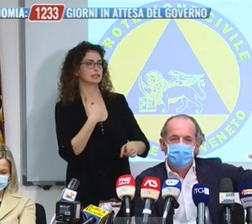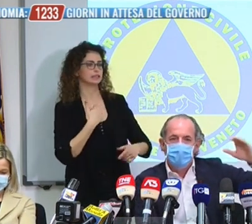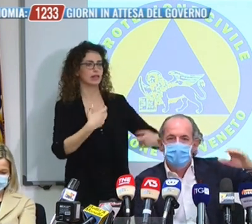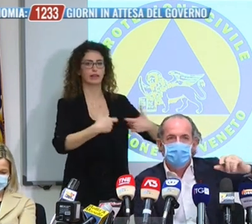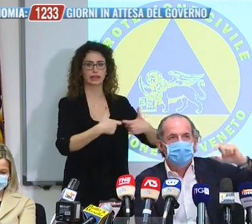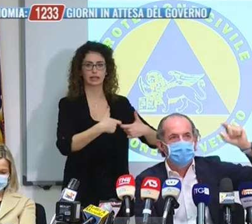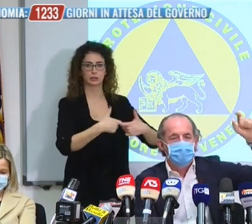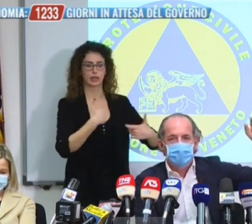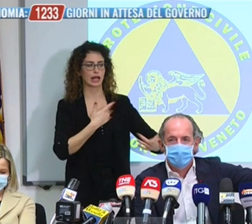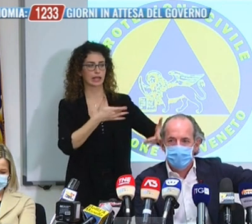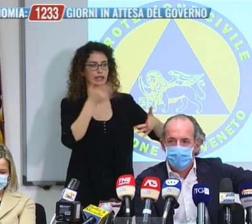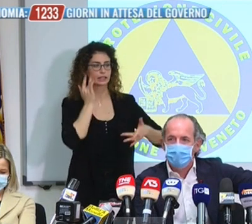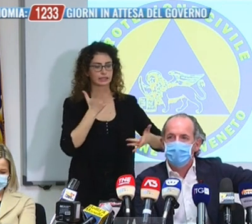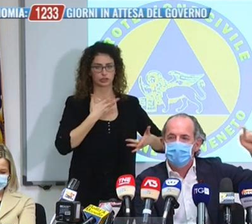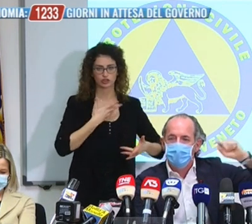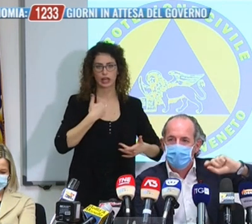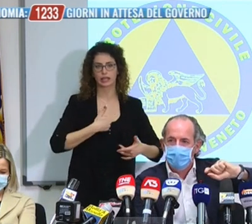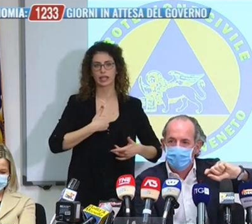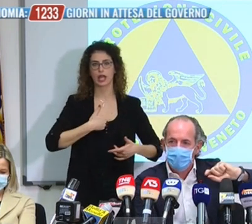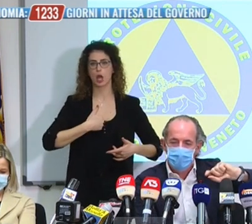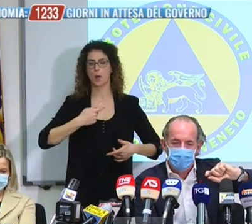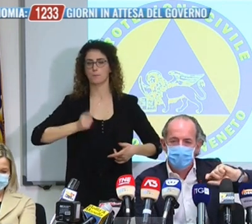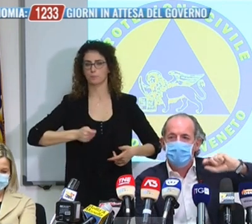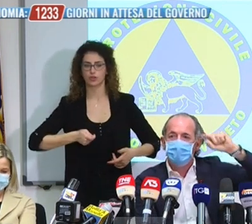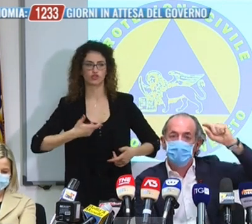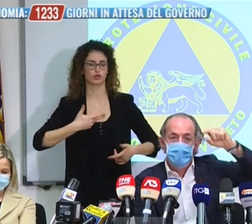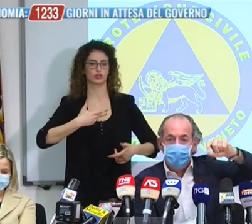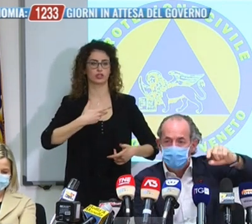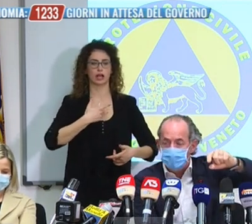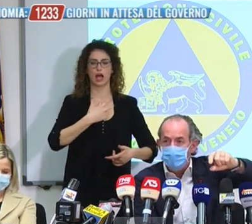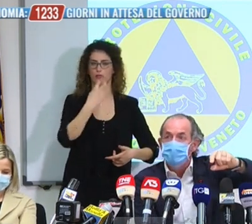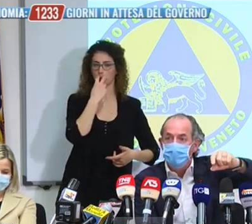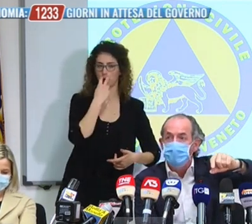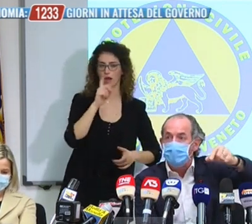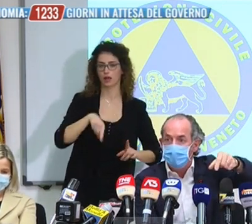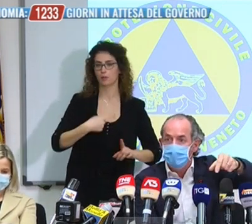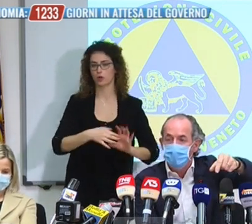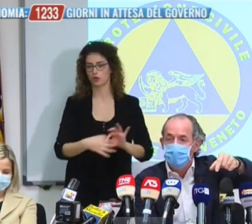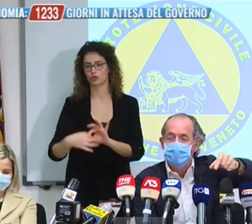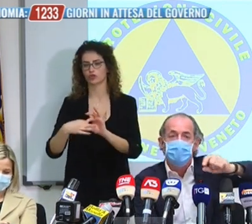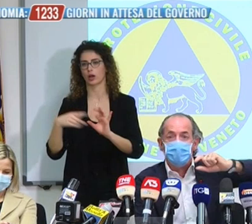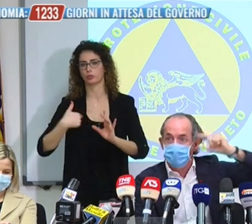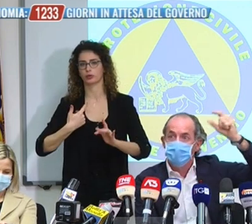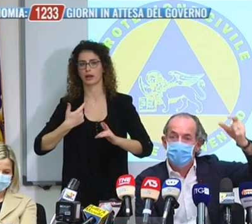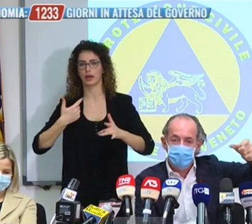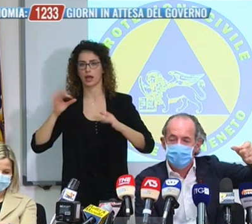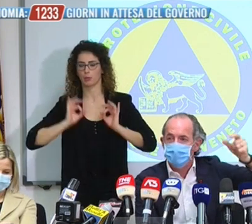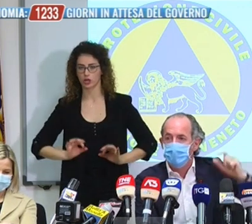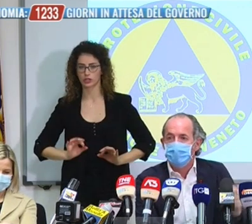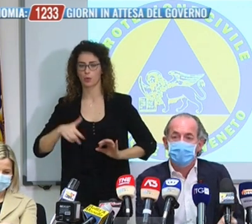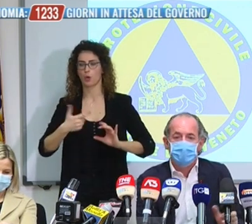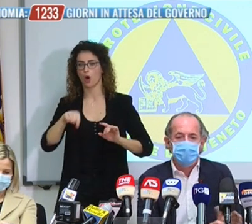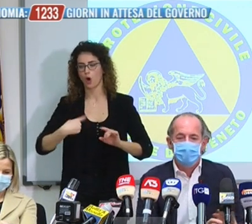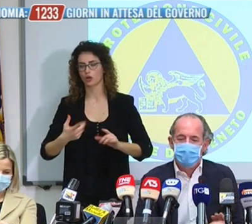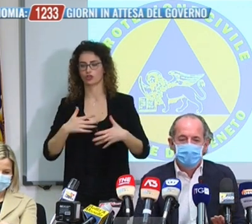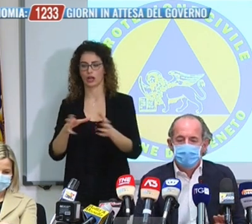nei tribunali, lo dicono i magistrati e gli avvocati, e poi ci sono giustamente le forze di polizia, e poi giustamente ci sono